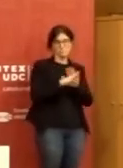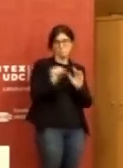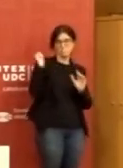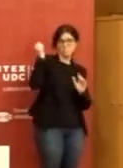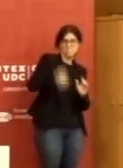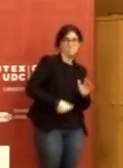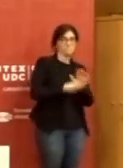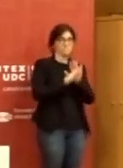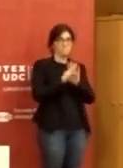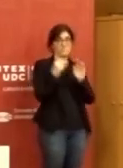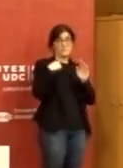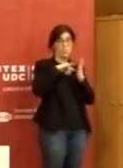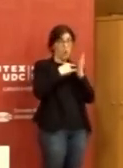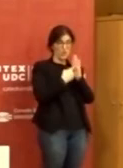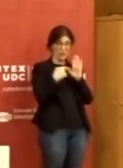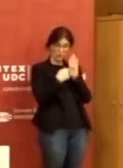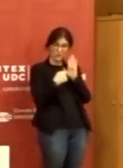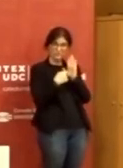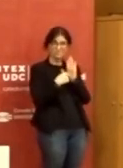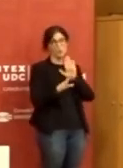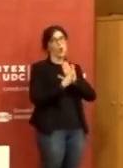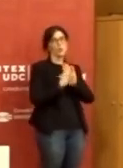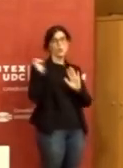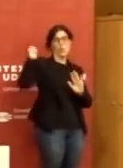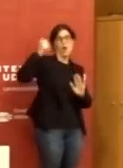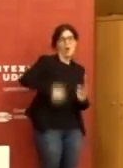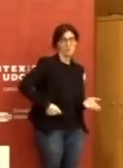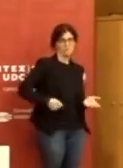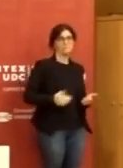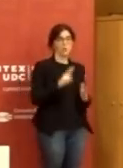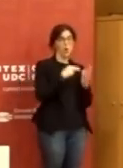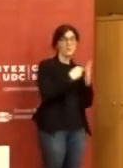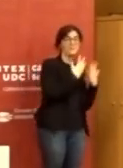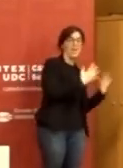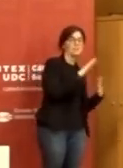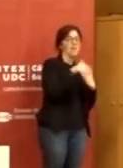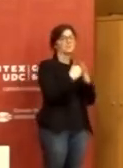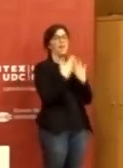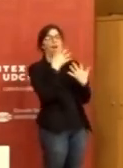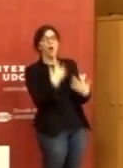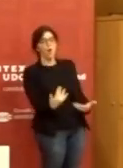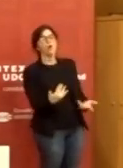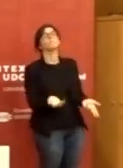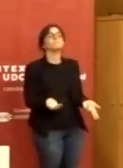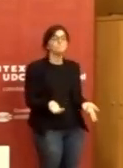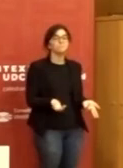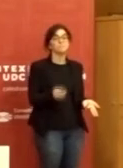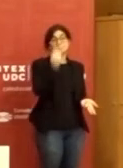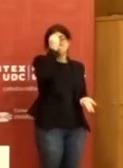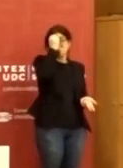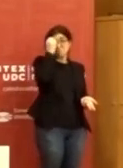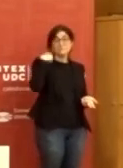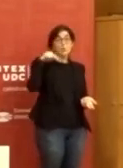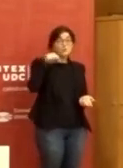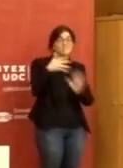con otras empresas para que también participen y bueno, o sea, de verdad que me pareció una